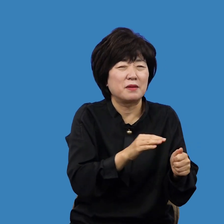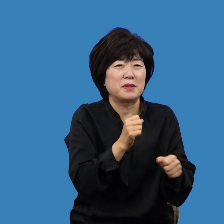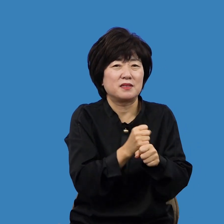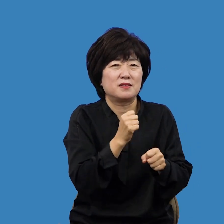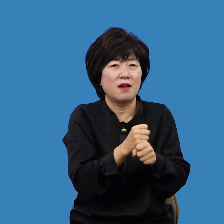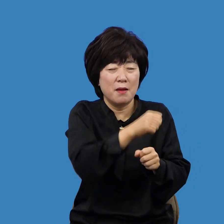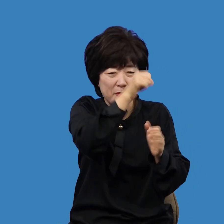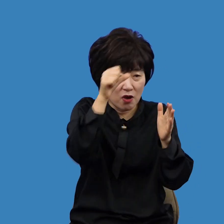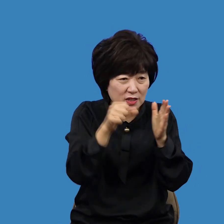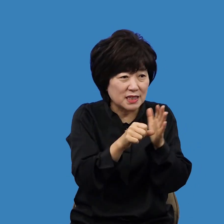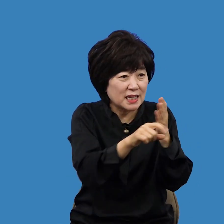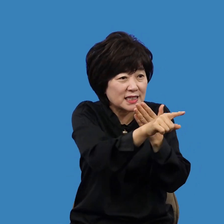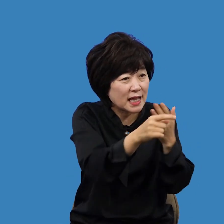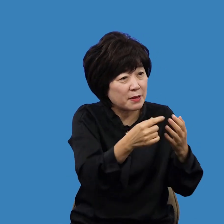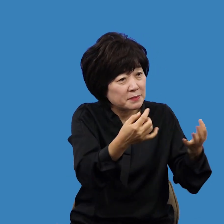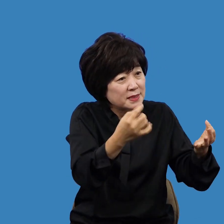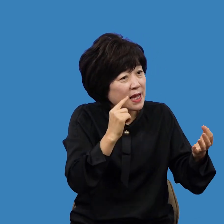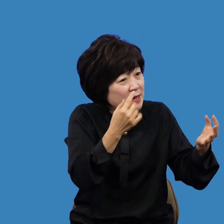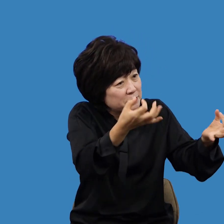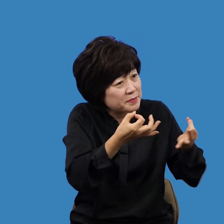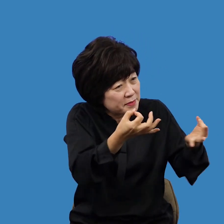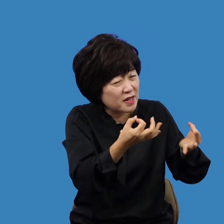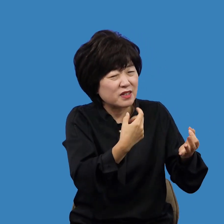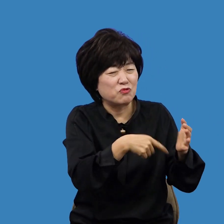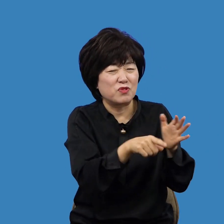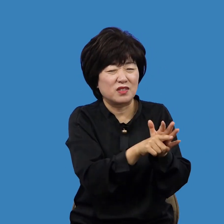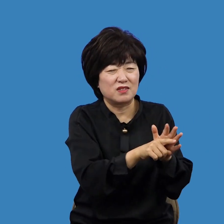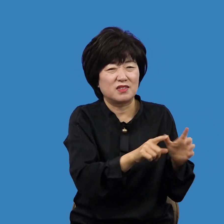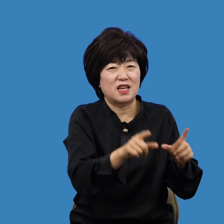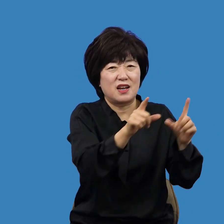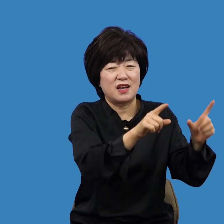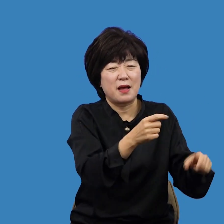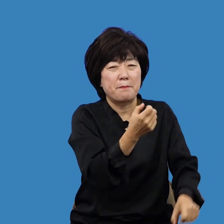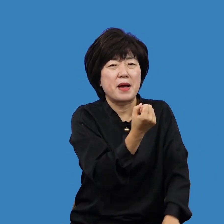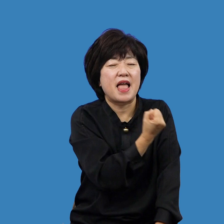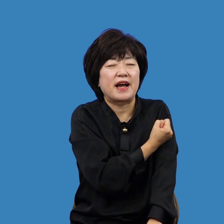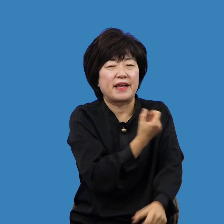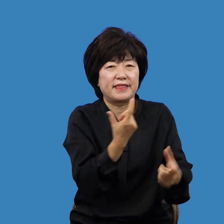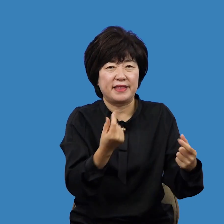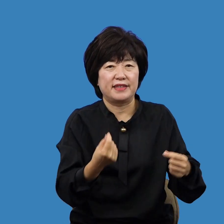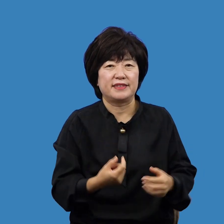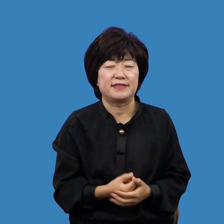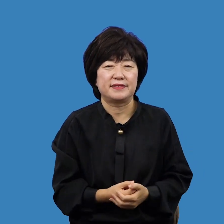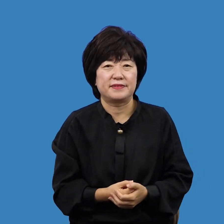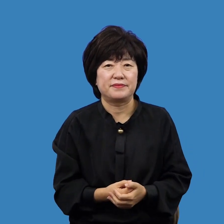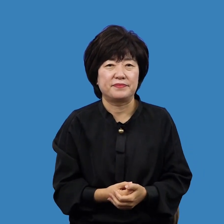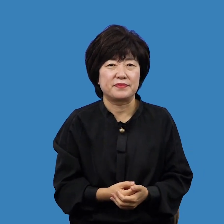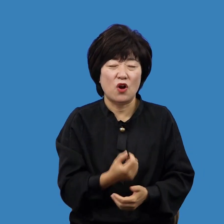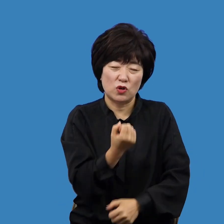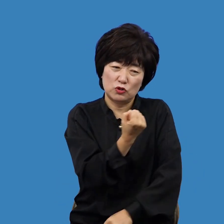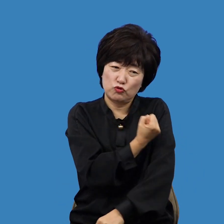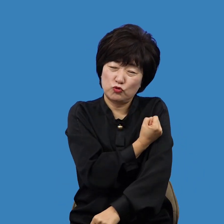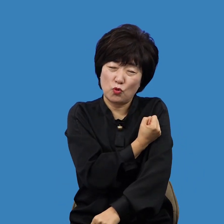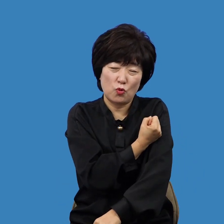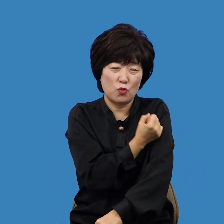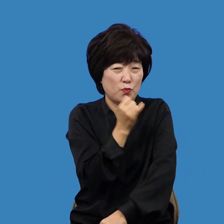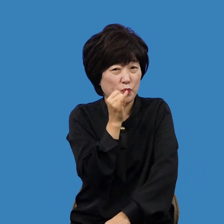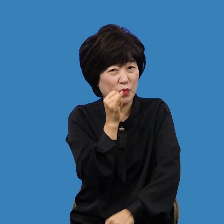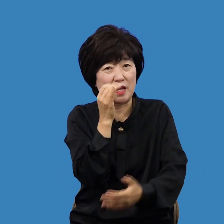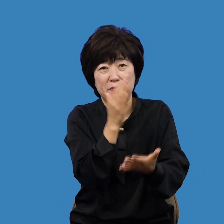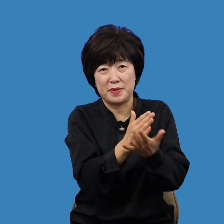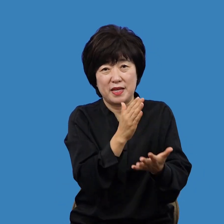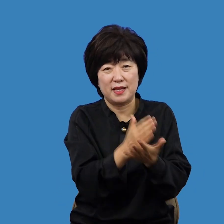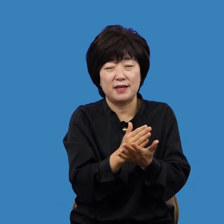다른 사람 그냥 비위 맞추면서 살아가는 삶을 살게 될 거예요. 이게 진짜 마약 같은 거야, 마약. 거기에 중독되지 마세요.